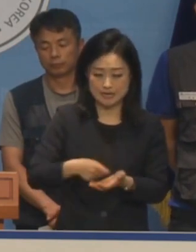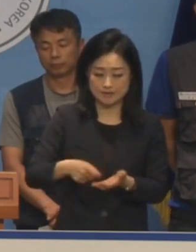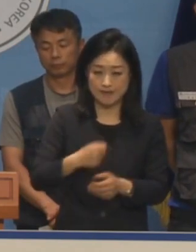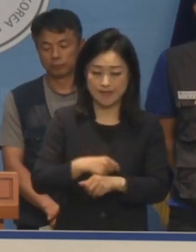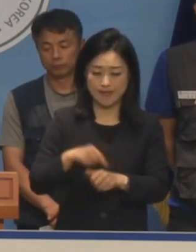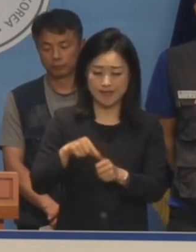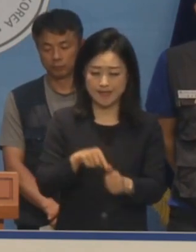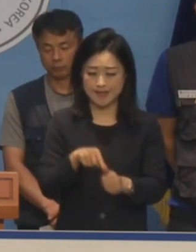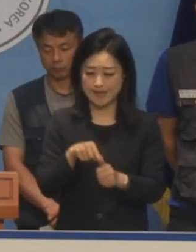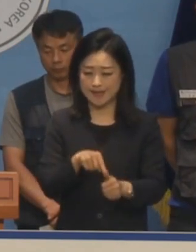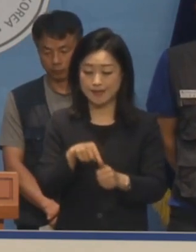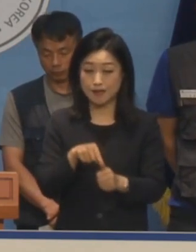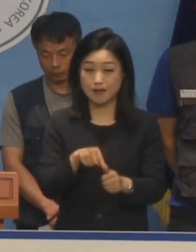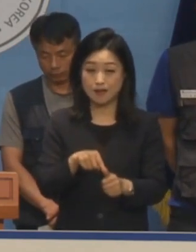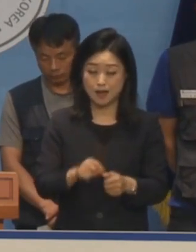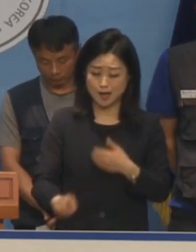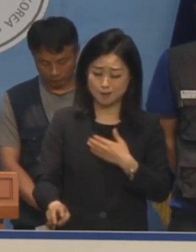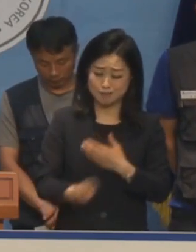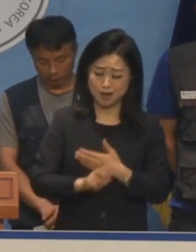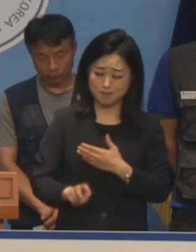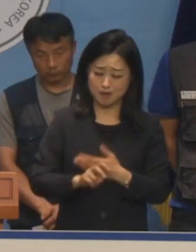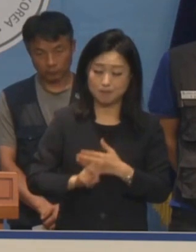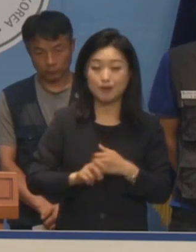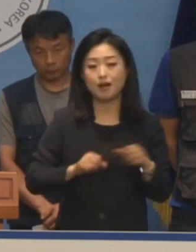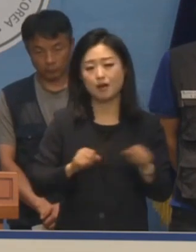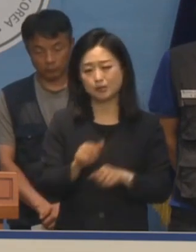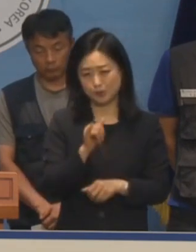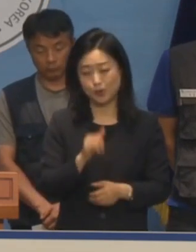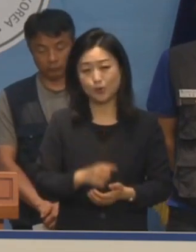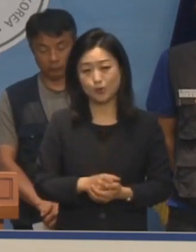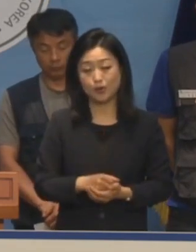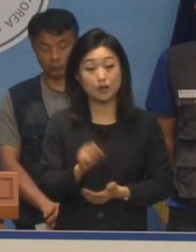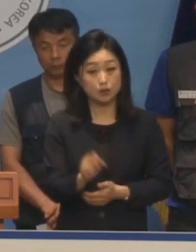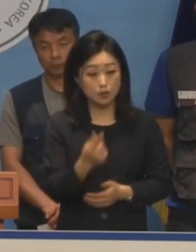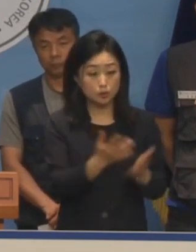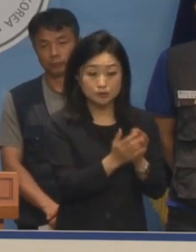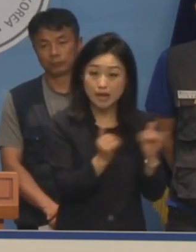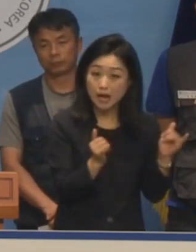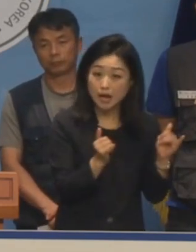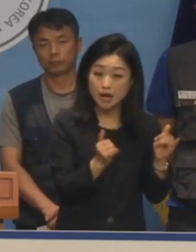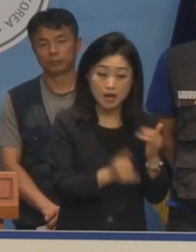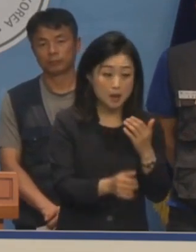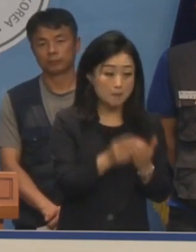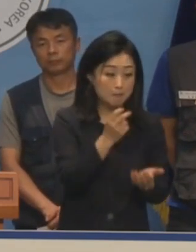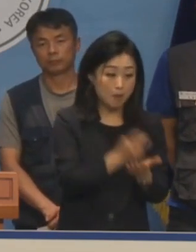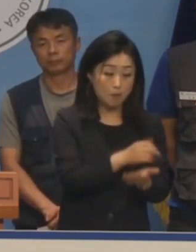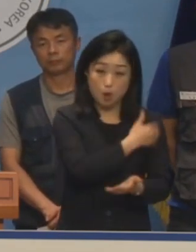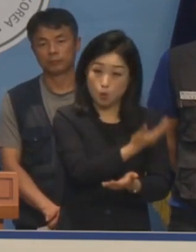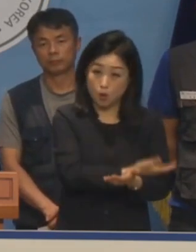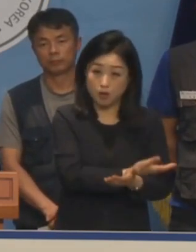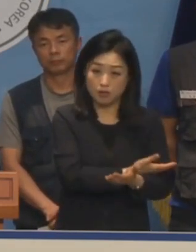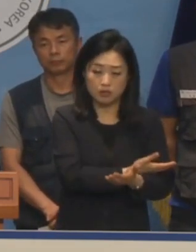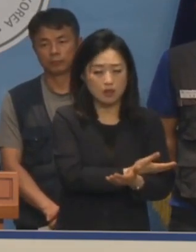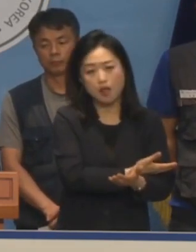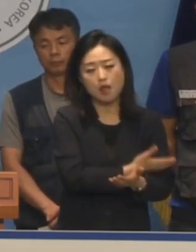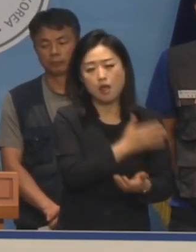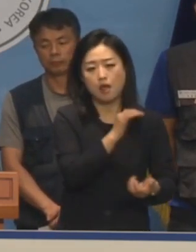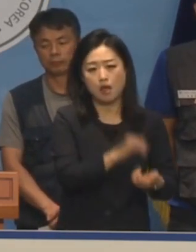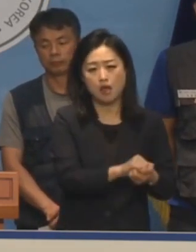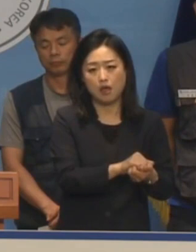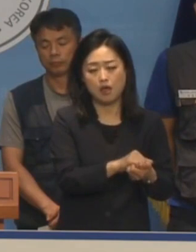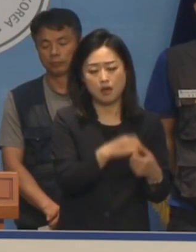등 여러 가지 편법과 불법을 자행하고 있습니다이를 통해서 노동자들의 법적 권리가 상당한 제약과